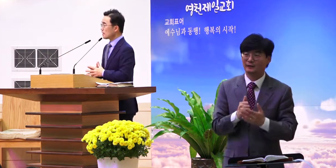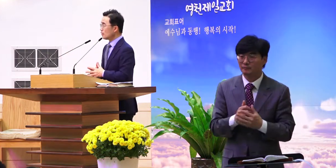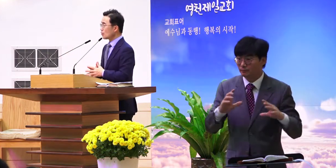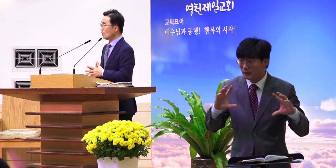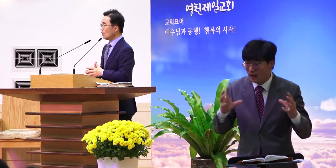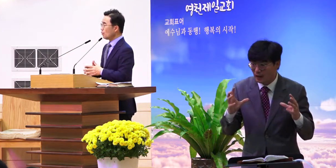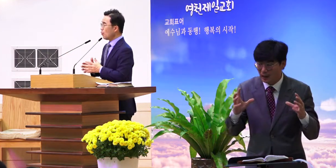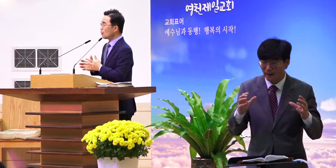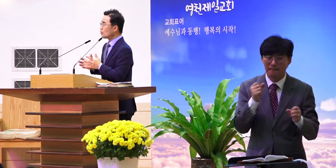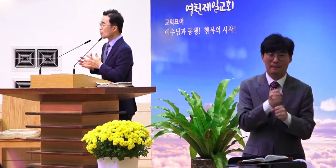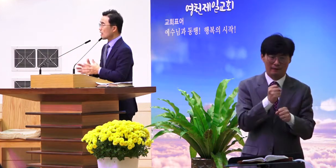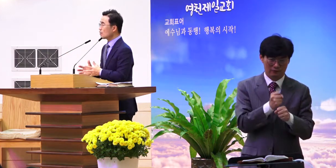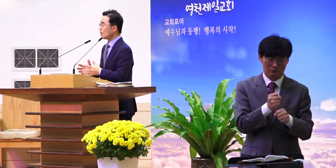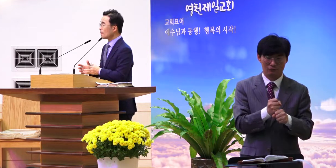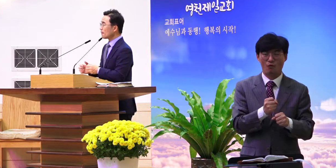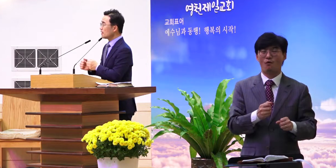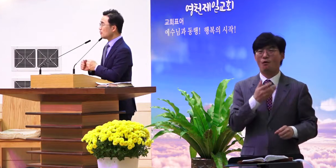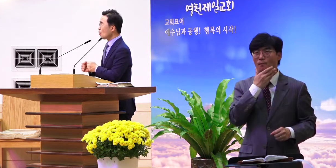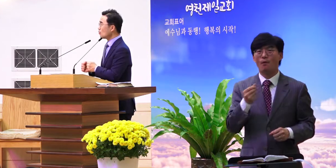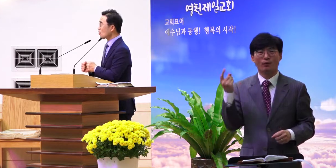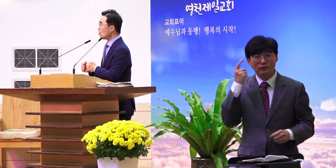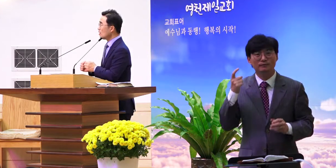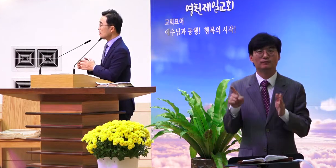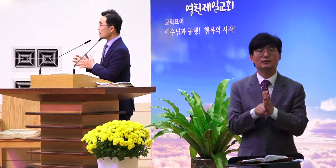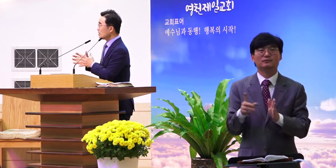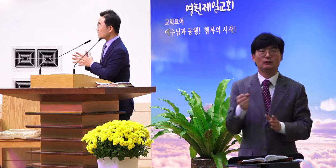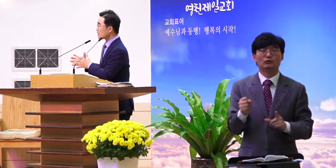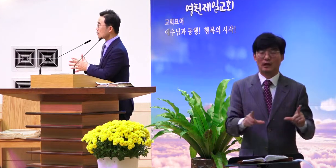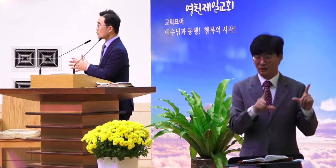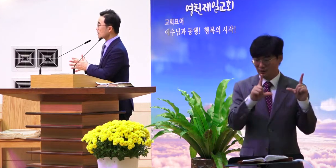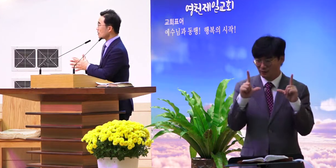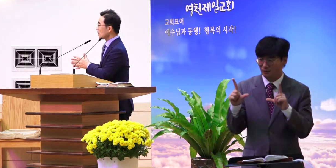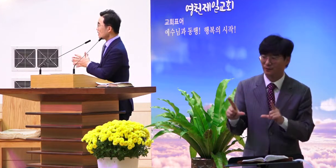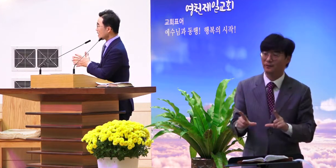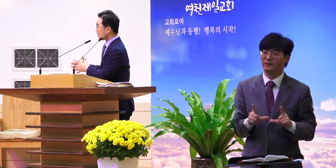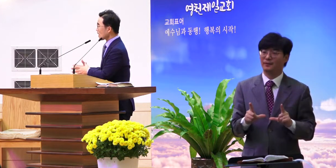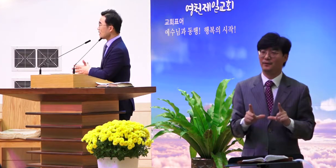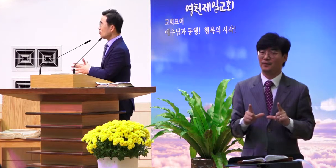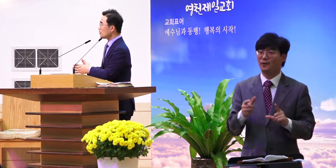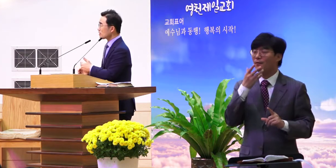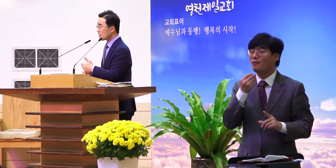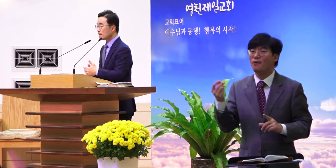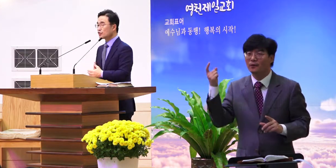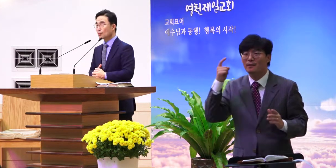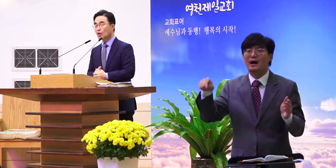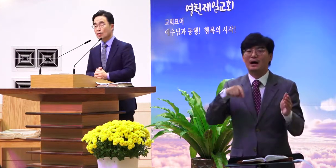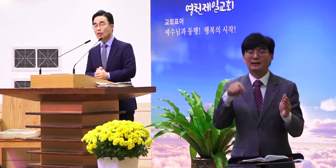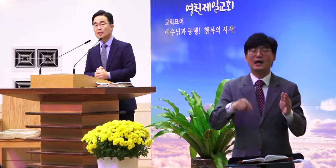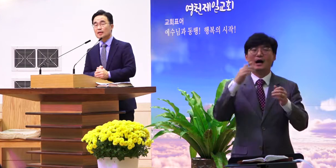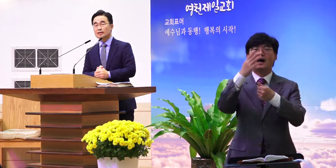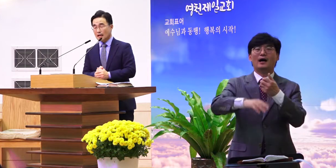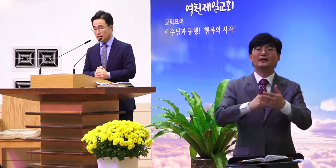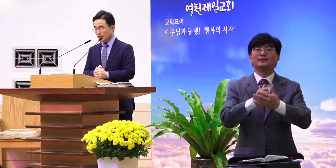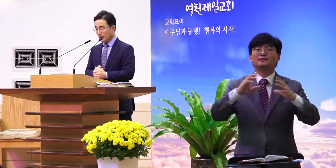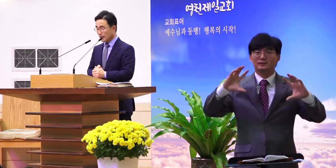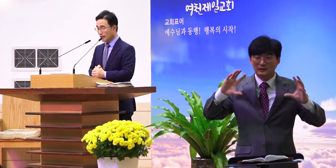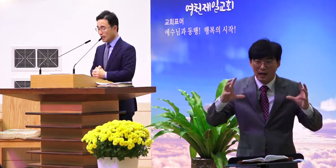그곳에 세우고 복음으로 살고 그 복음으로 그 세상 속에서 하나님 나라를 이루면서 세상을